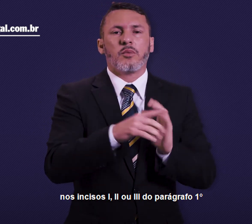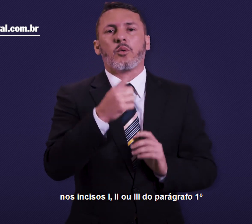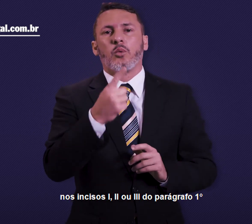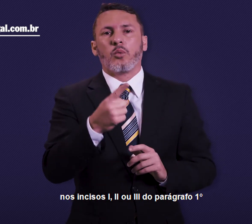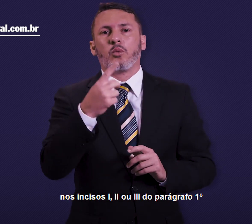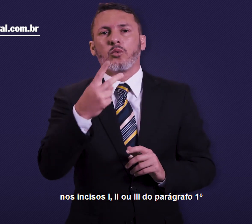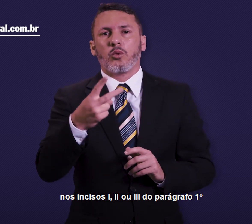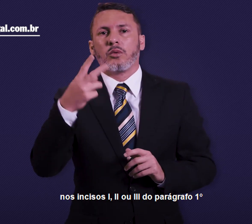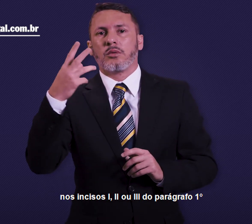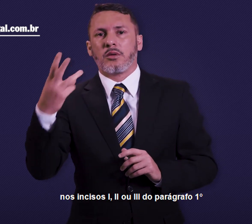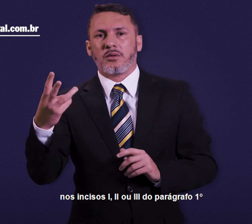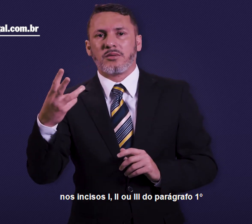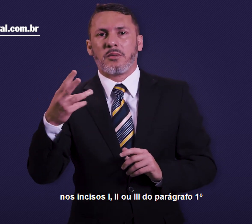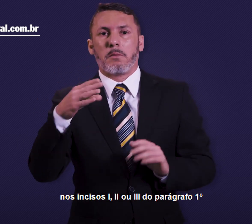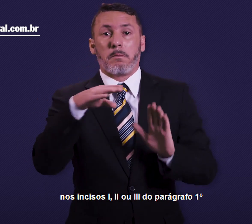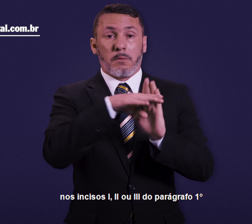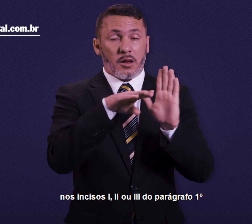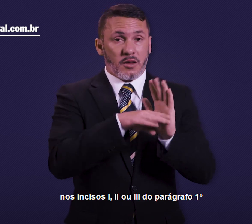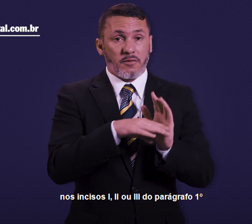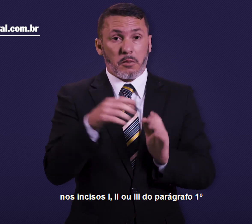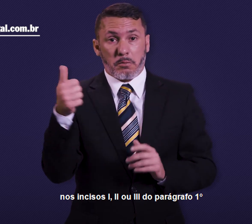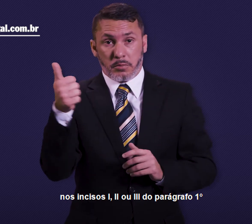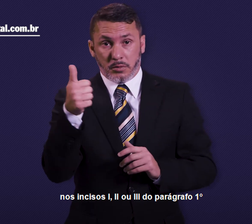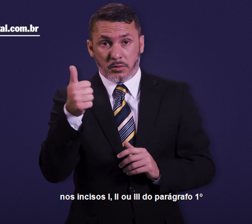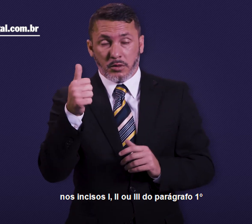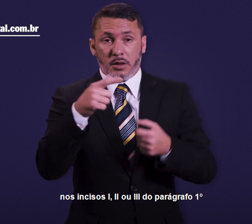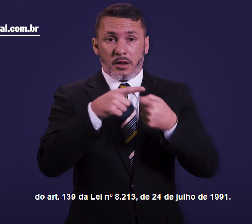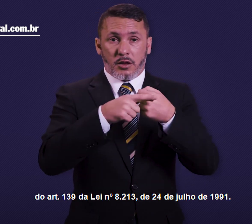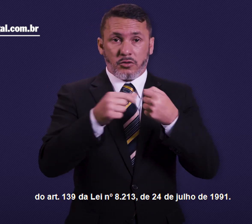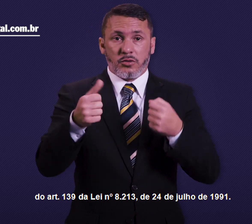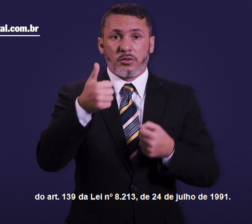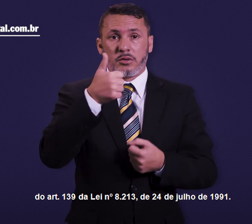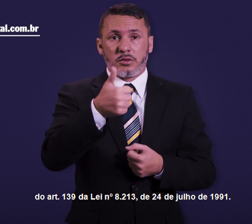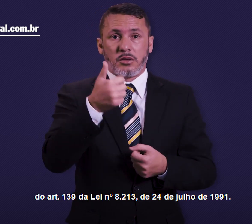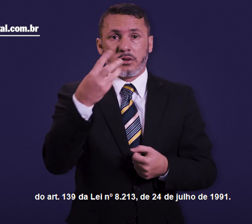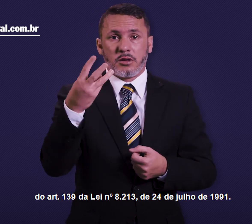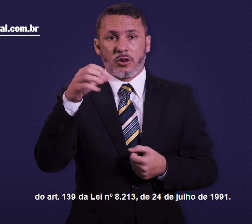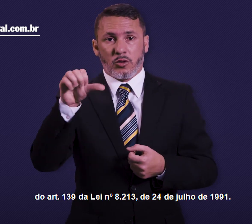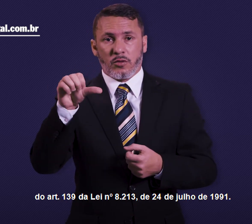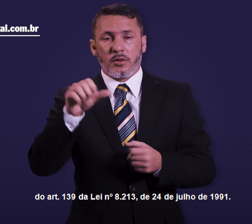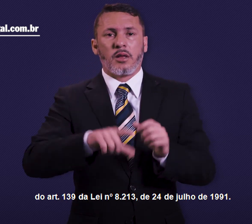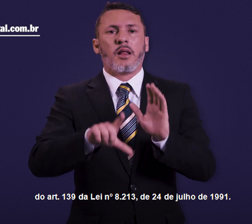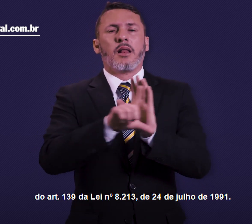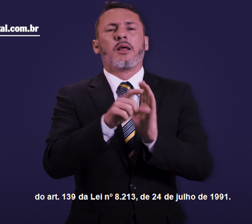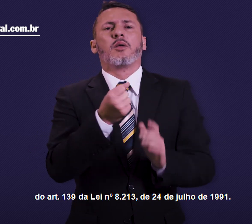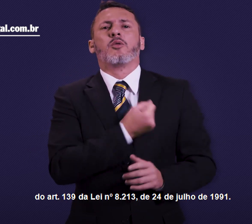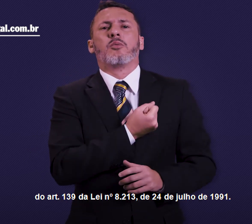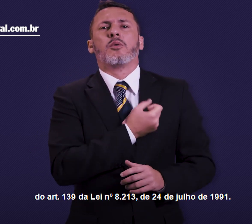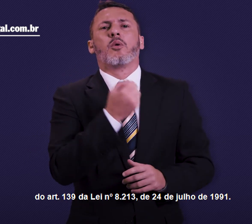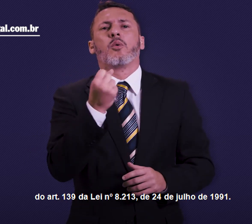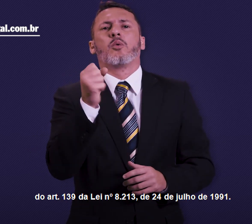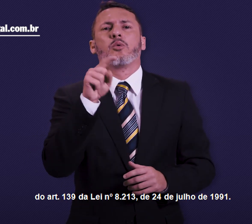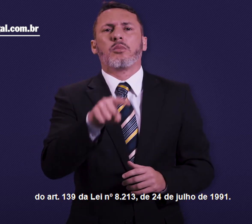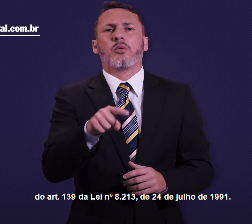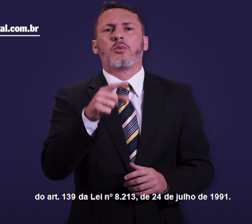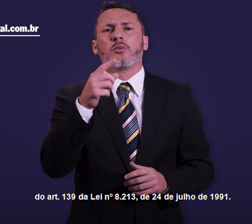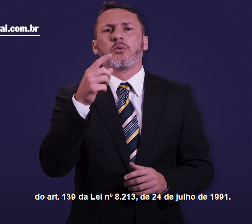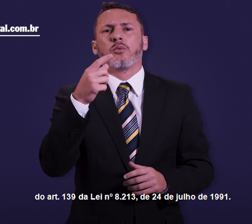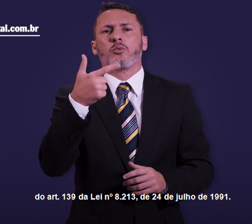1, 2 ou 3 do parágrafo 1º do artigo 139 da Lei nº 8.213,